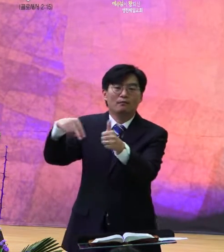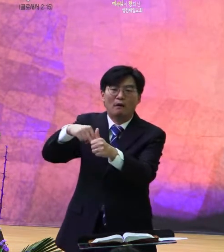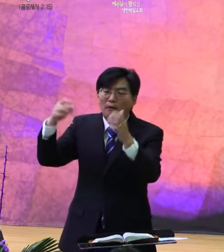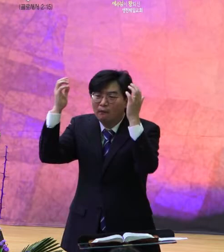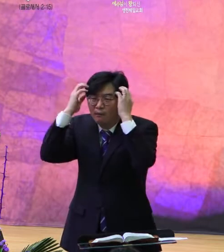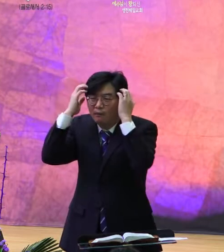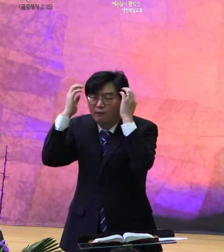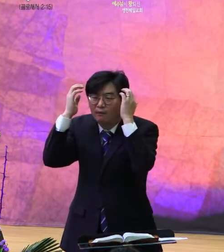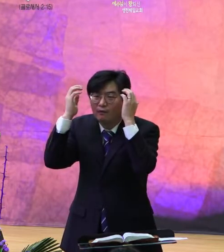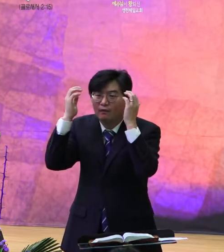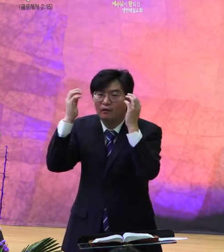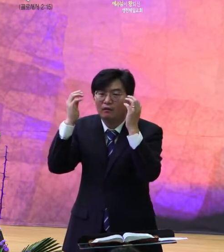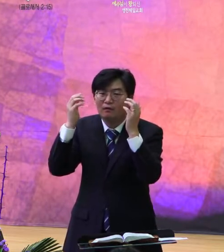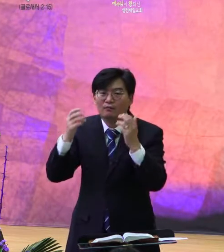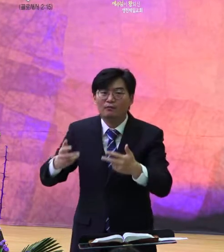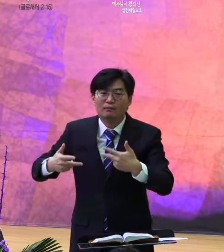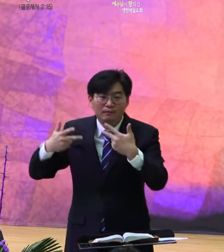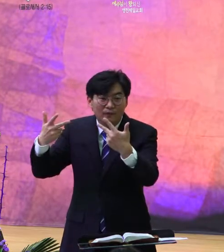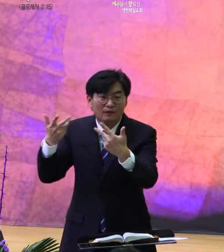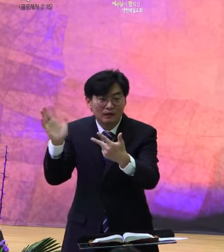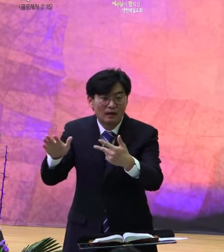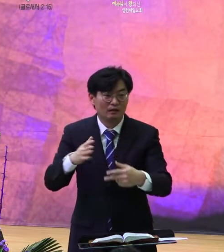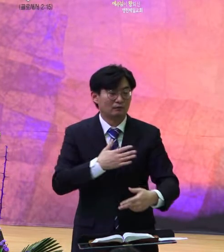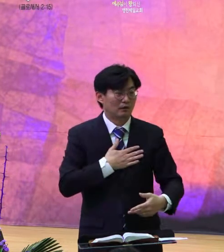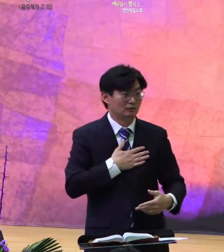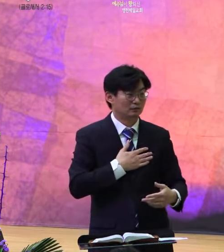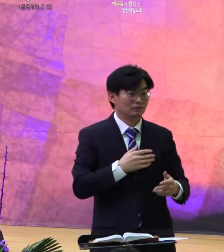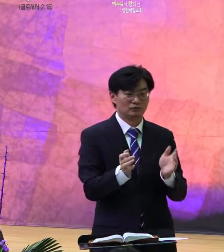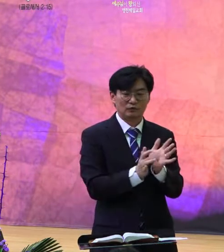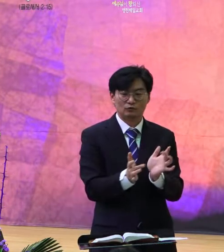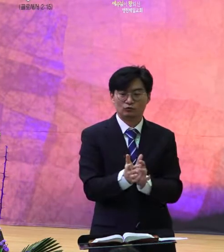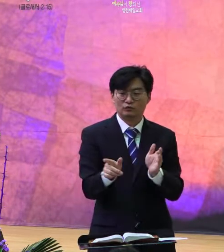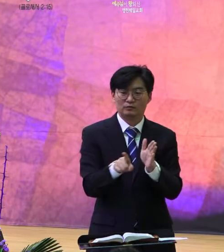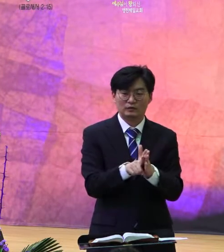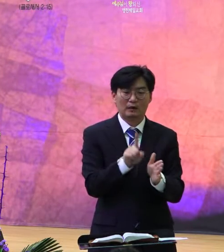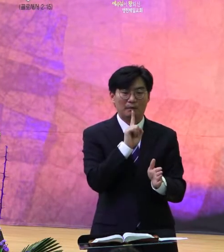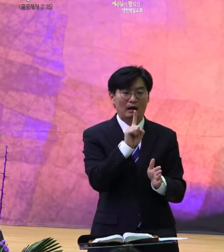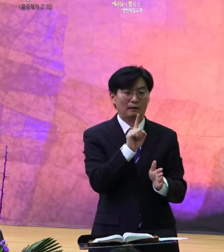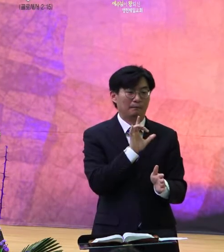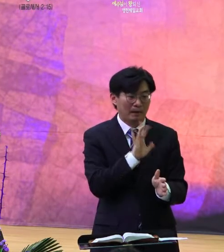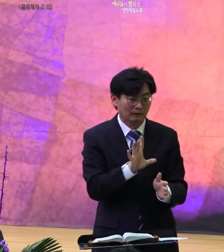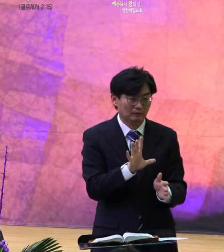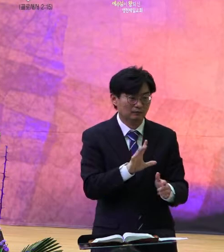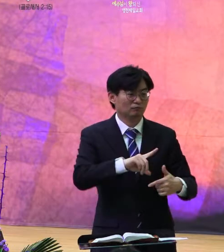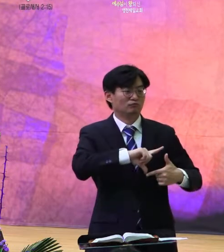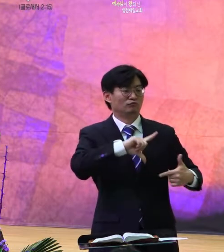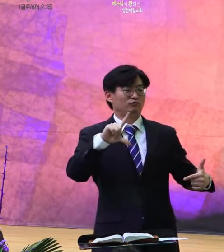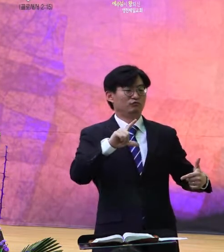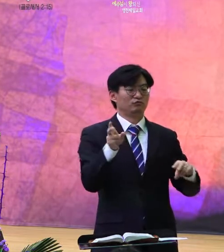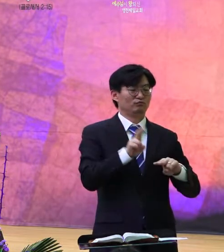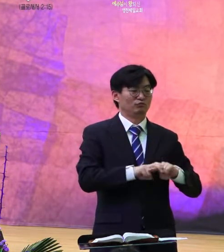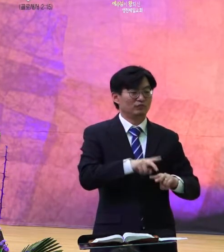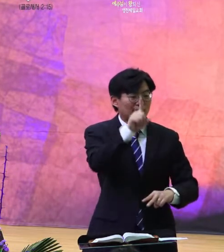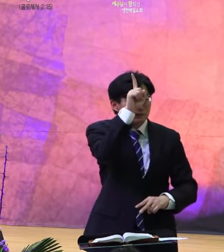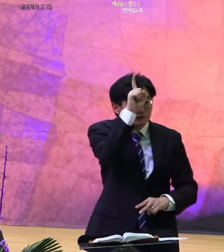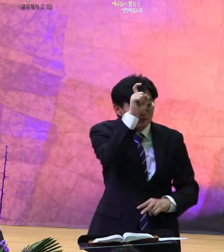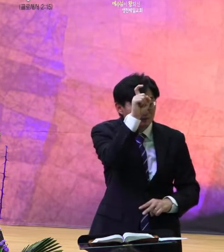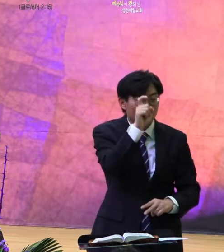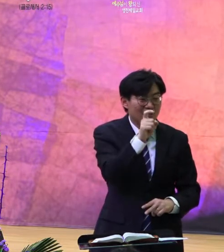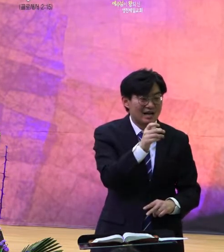있는 동상이몽의 성도들도 있습니다. 예수님을 위해서 일한다, 나는 예수님을 위해서